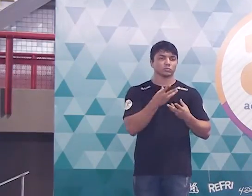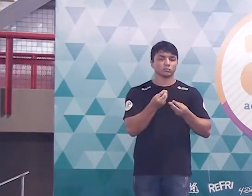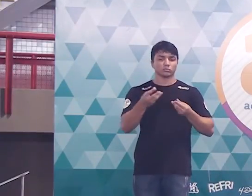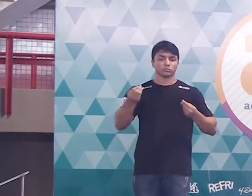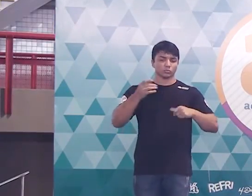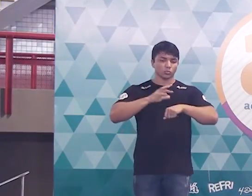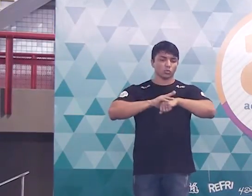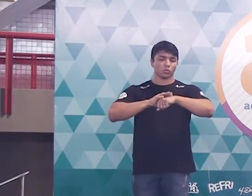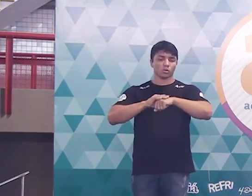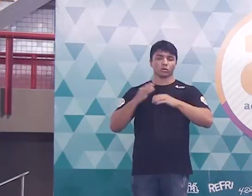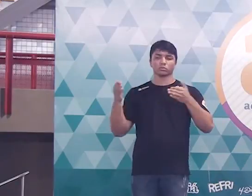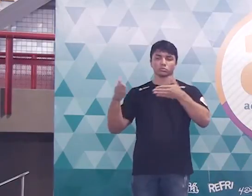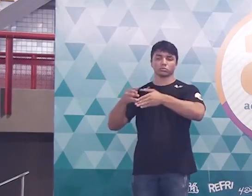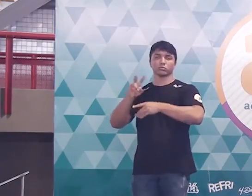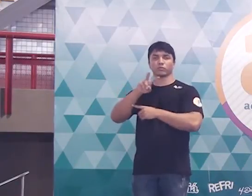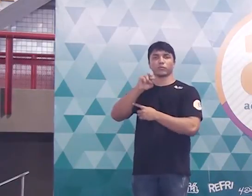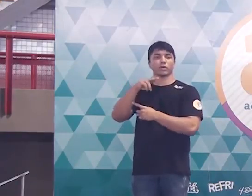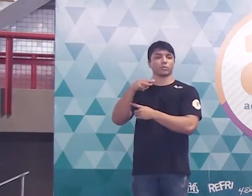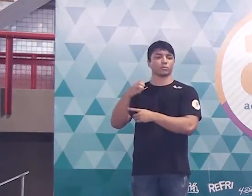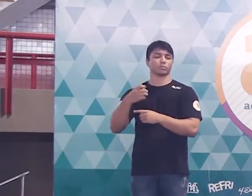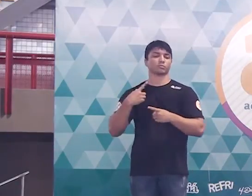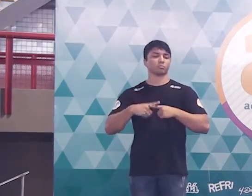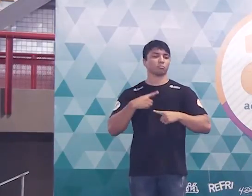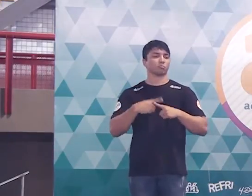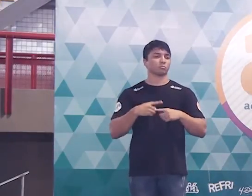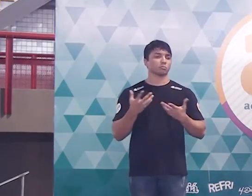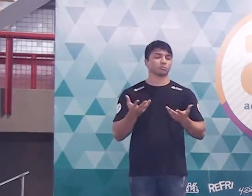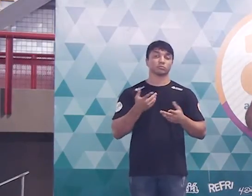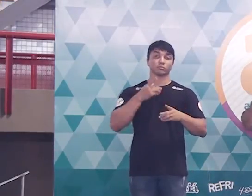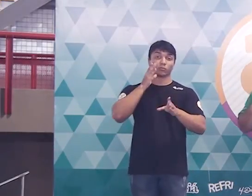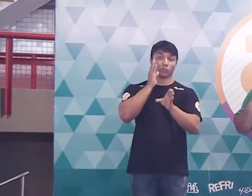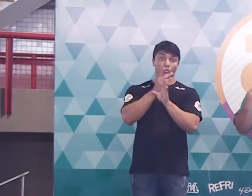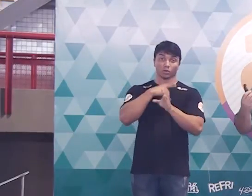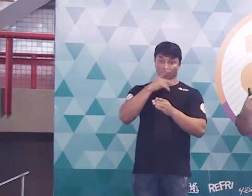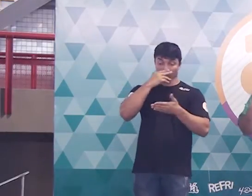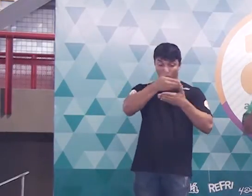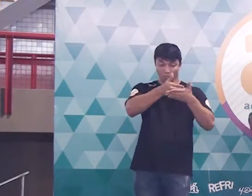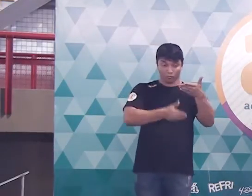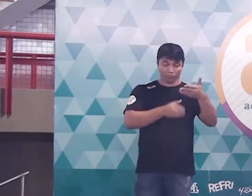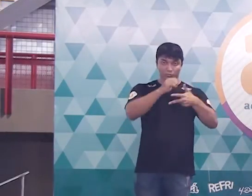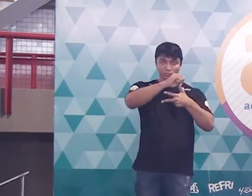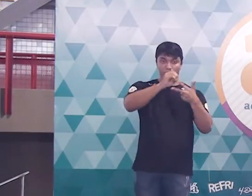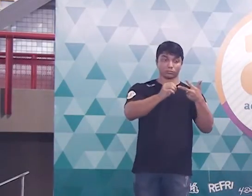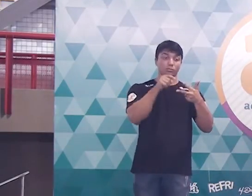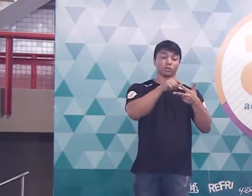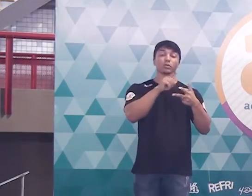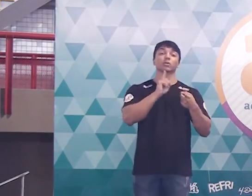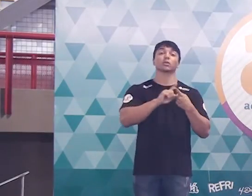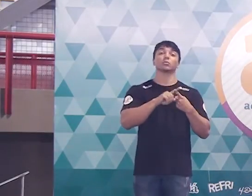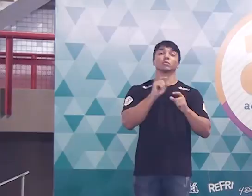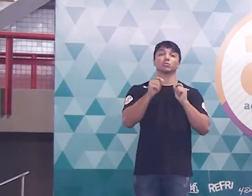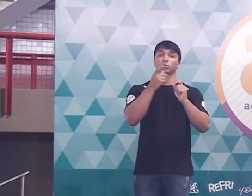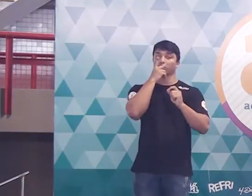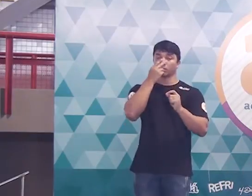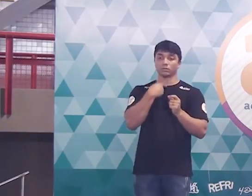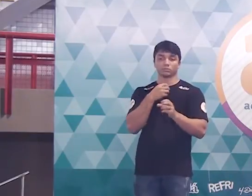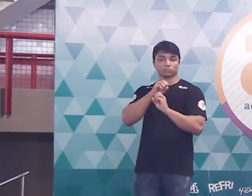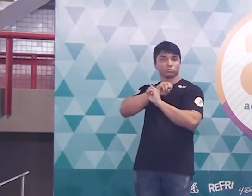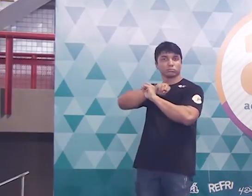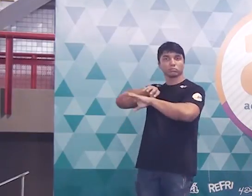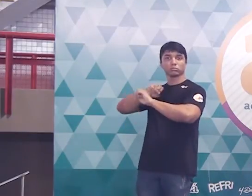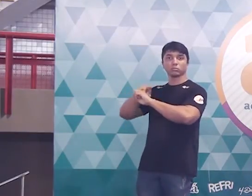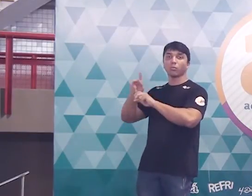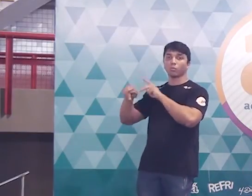tanto doenças causadas por vermes? Porque a prova, gente, o Enem também é uma maneira de educar